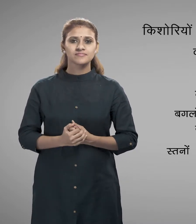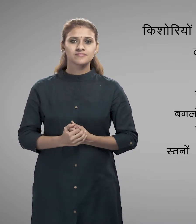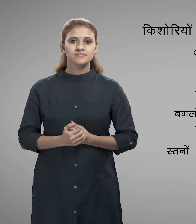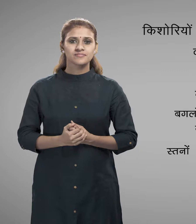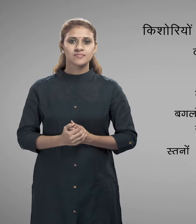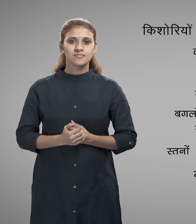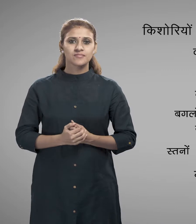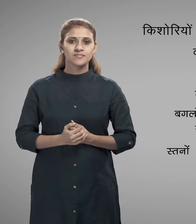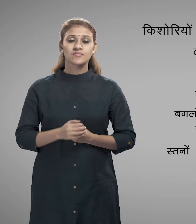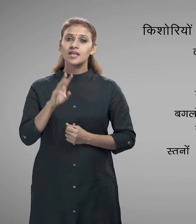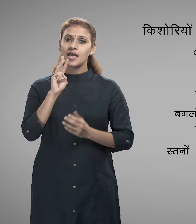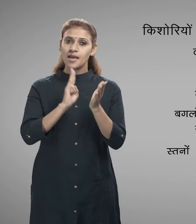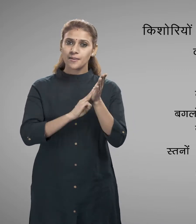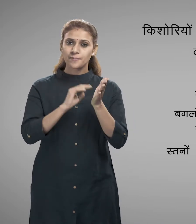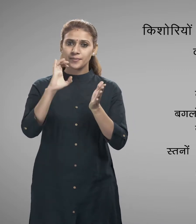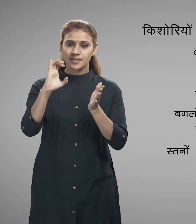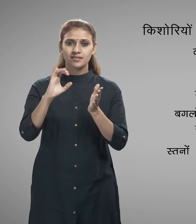मासिक धर्म की शुरुआत।